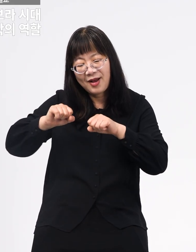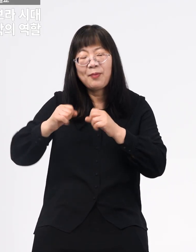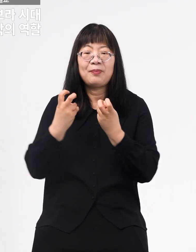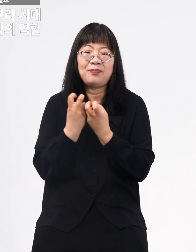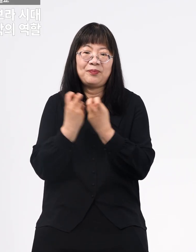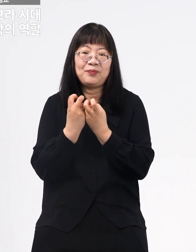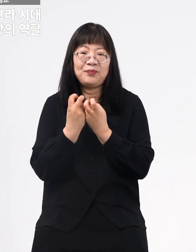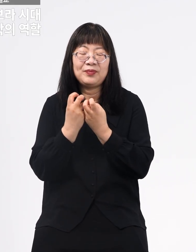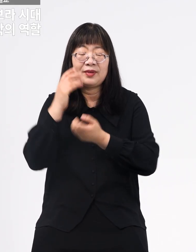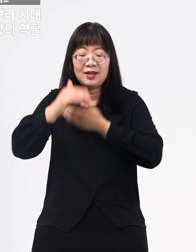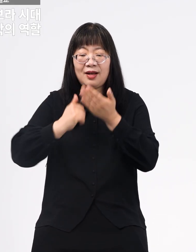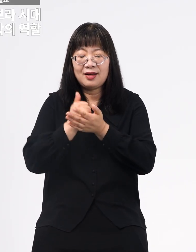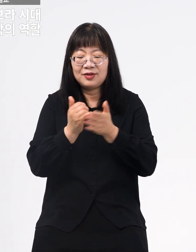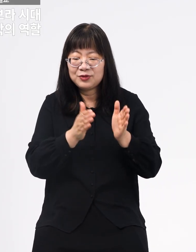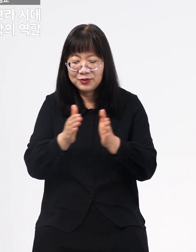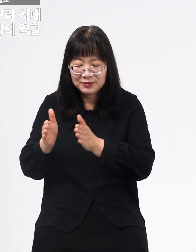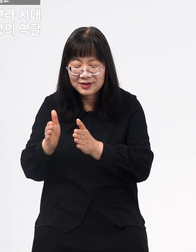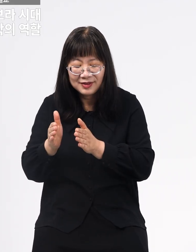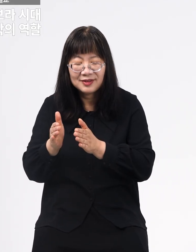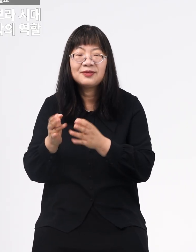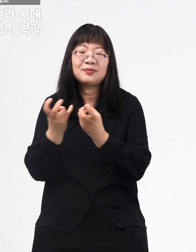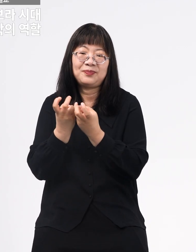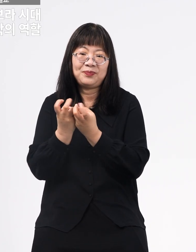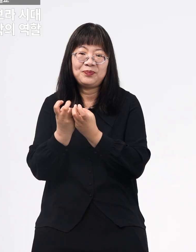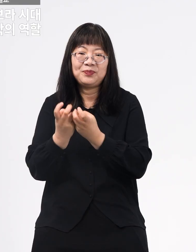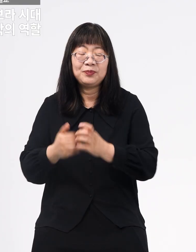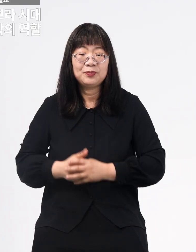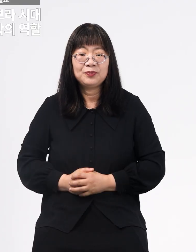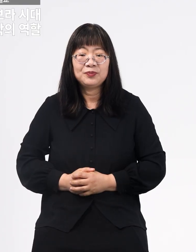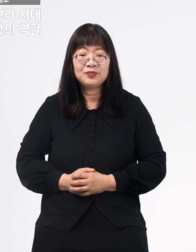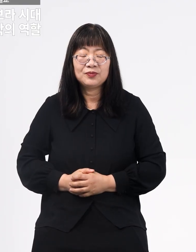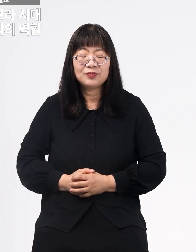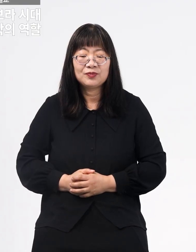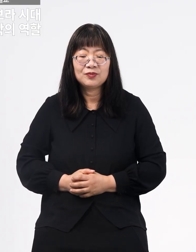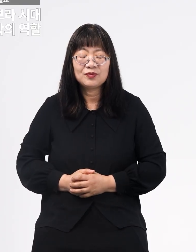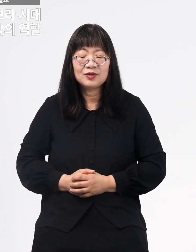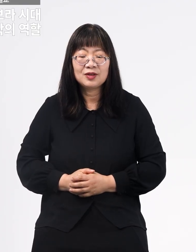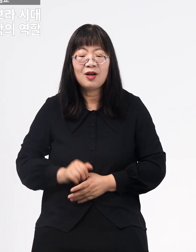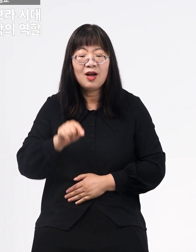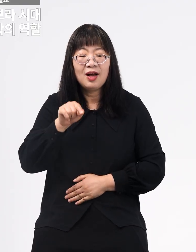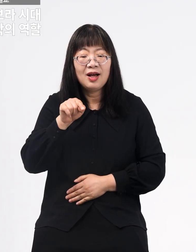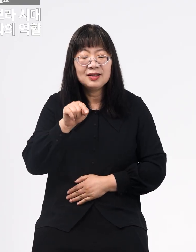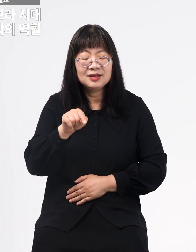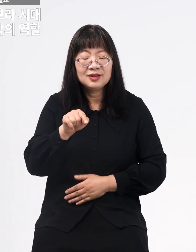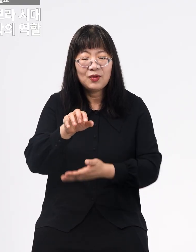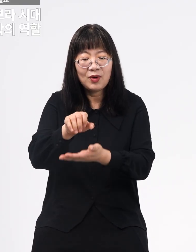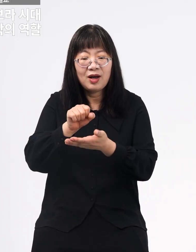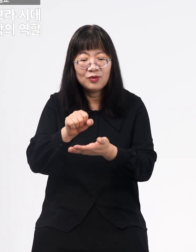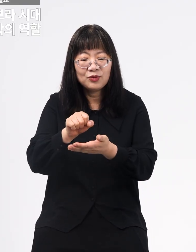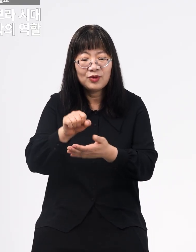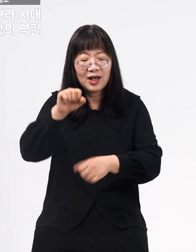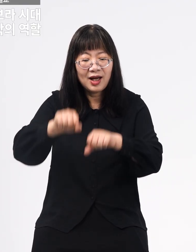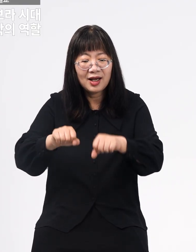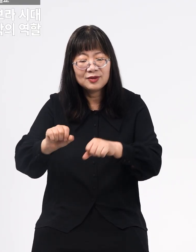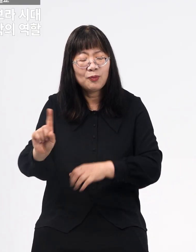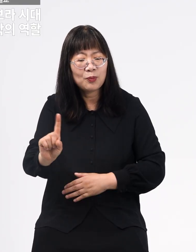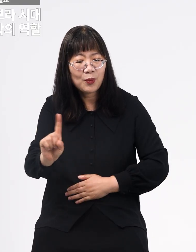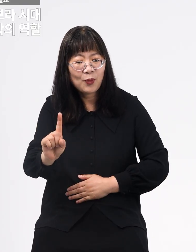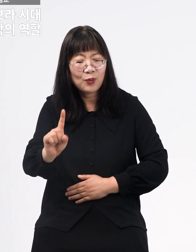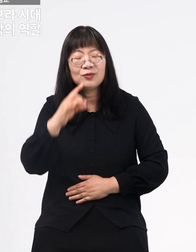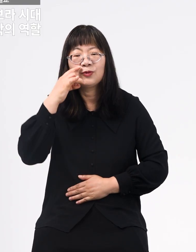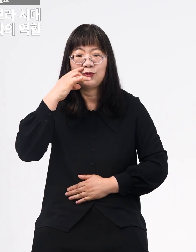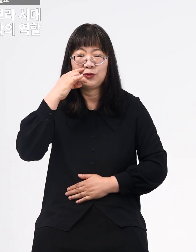하나님의 준비하시는 카드입니다. 이걸 가지고 뭘 하려는 걸까? 그런데 여기